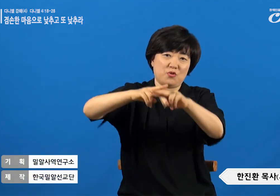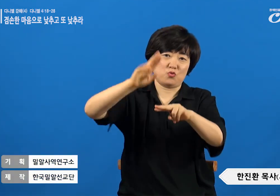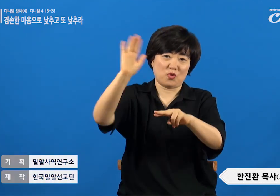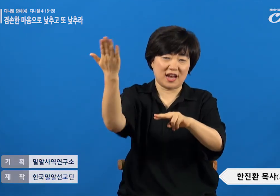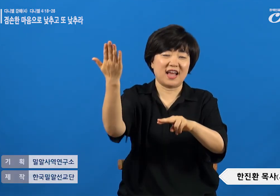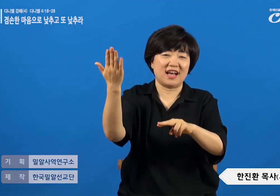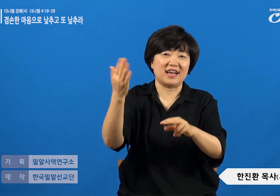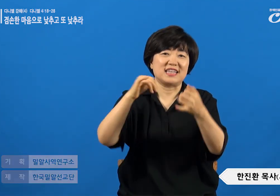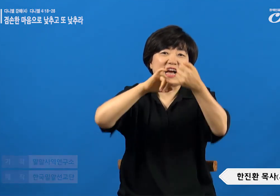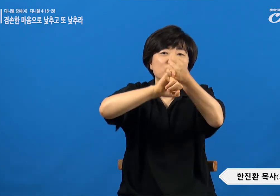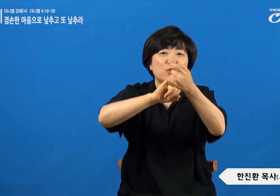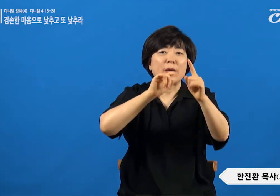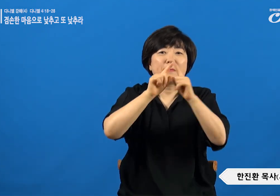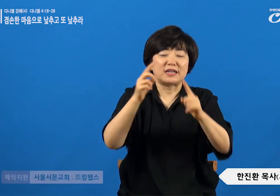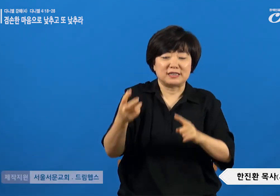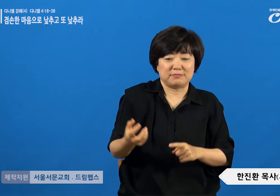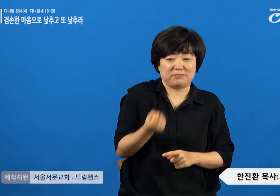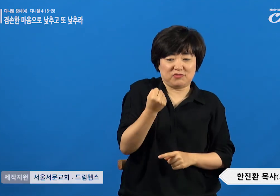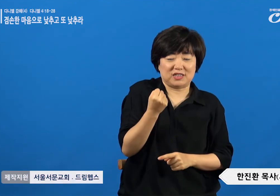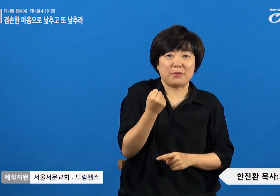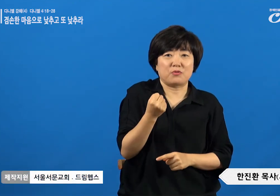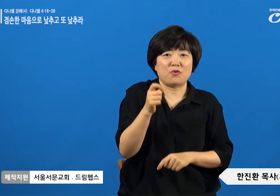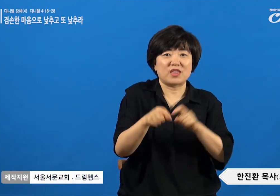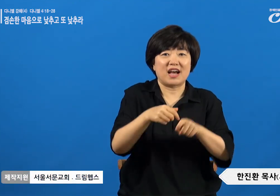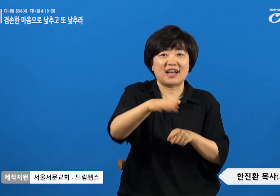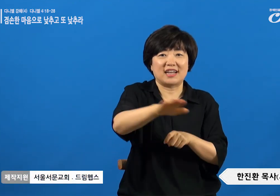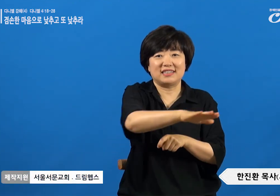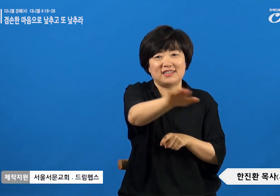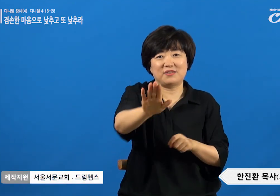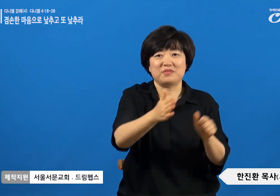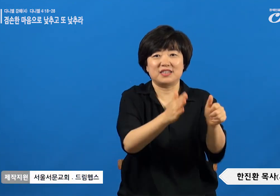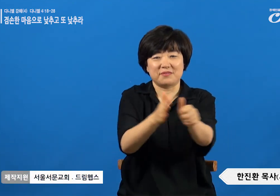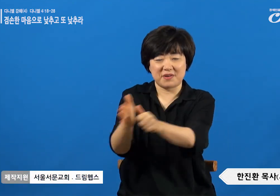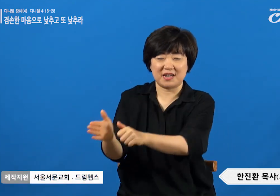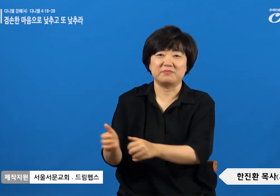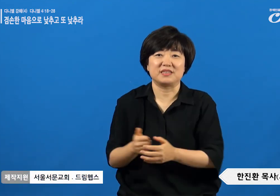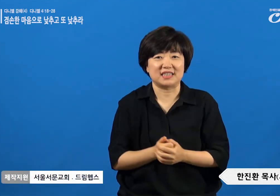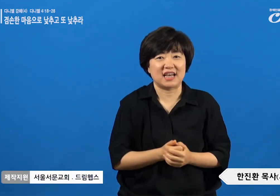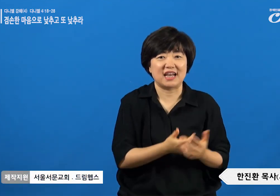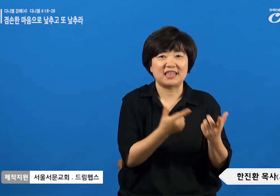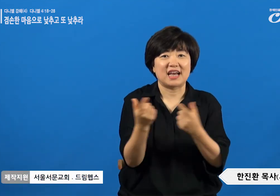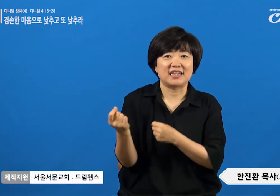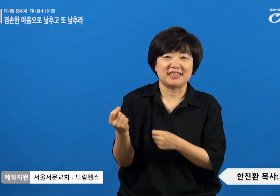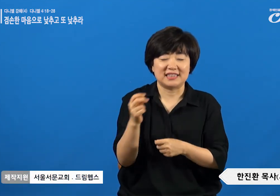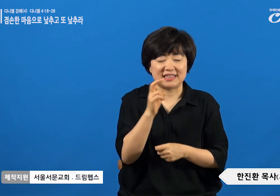이 약속의 말씀을 붙들고 나아가는 우리 모두가 될 수 있기를 바랍니다.